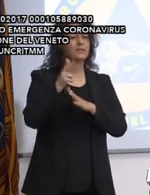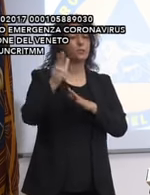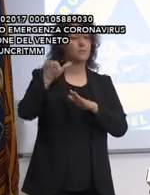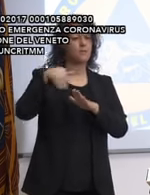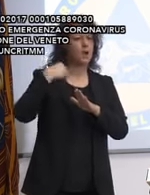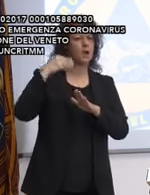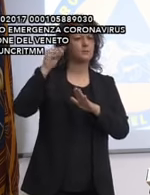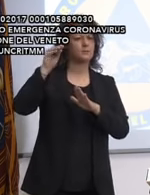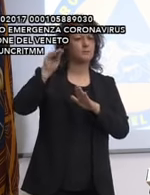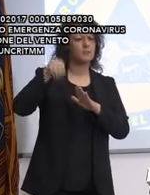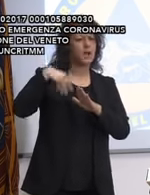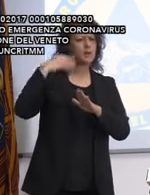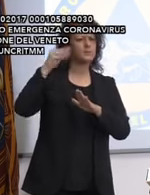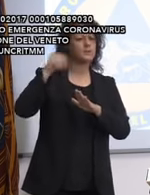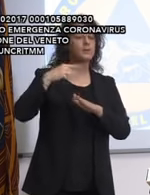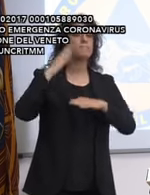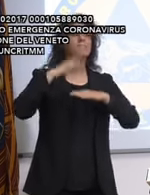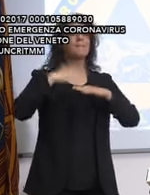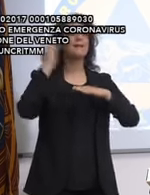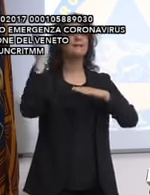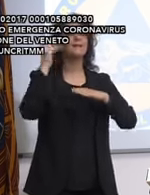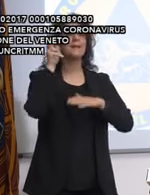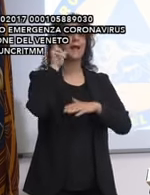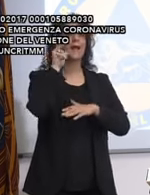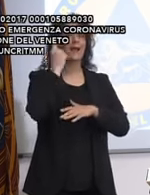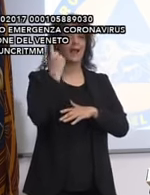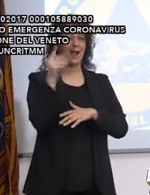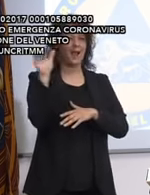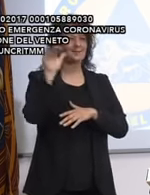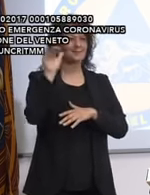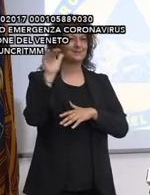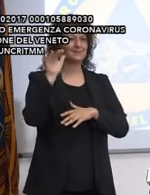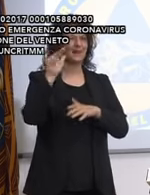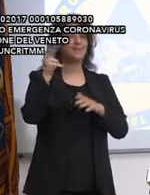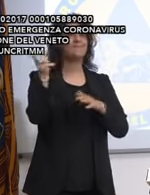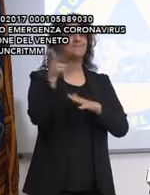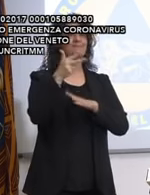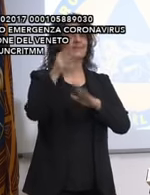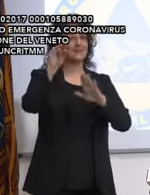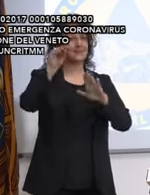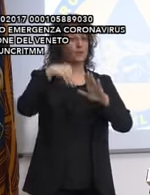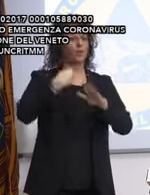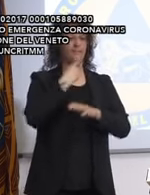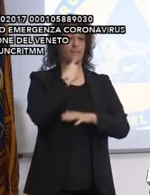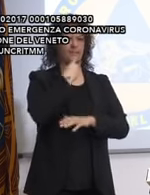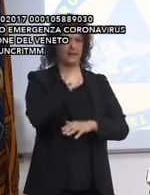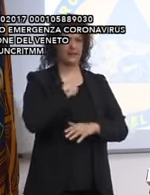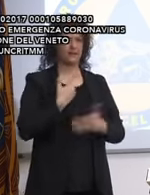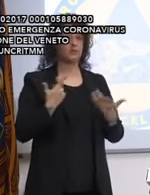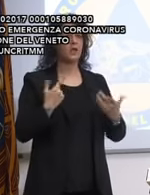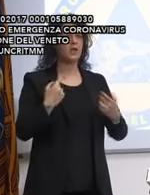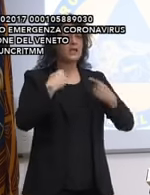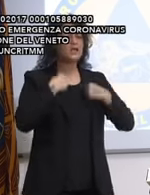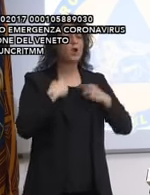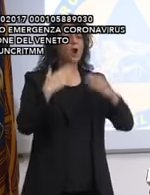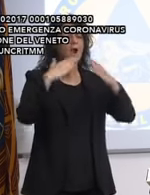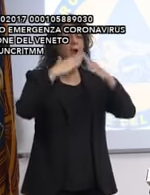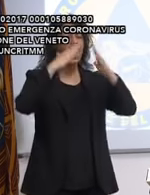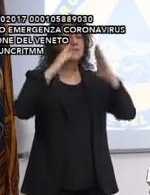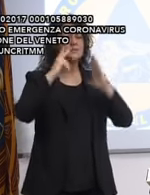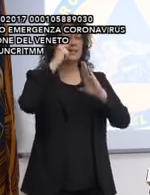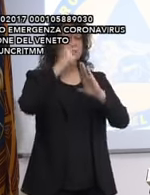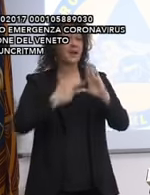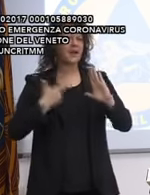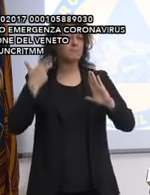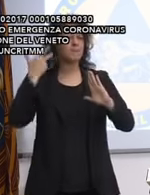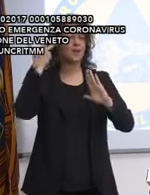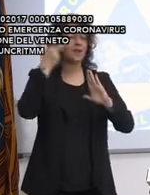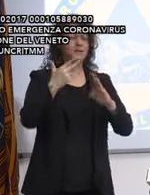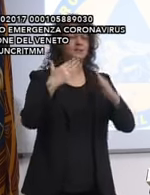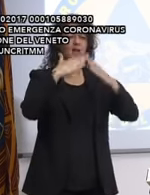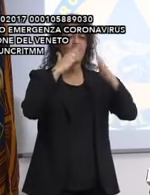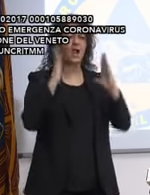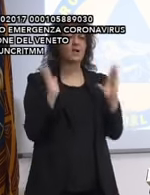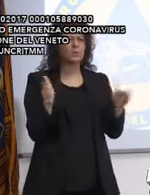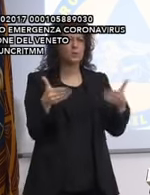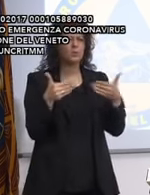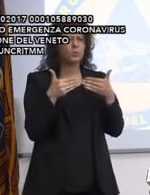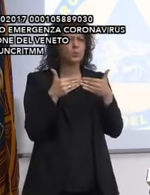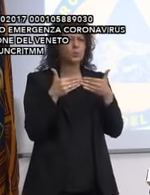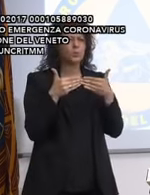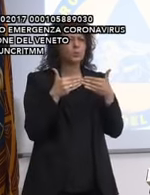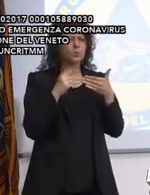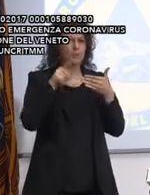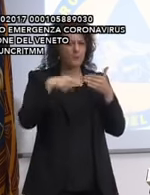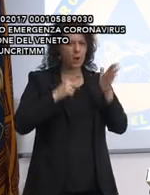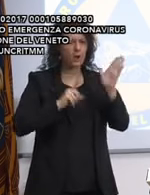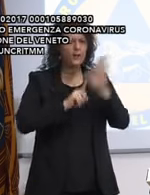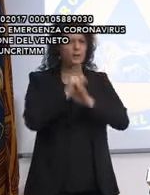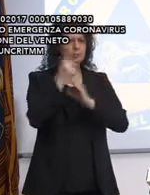Questa mattina una ragazza ha mandato un video e ha detto: ma scusi, io ho fatto 3 mesi chiusa in casa per arrivare a questa situazione qui.